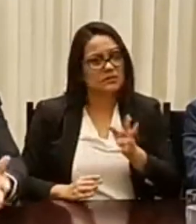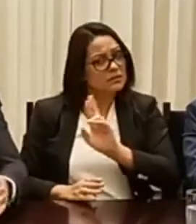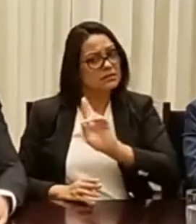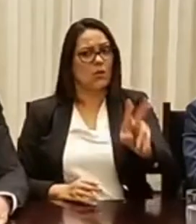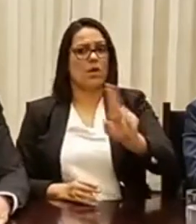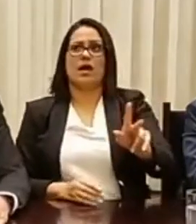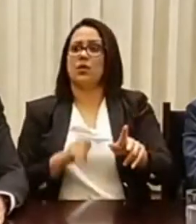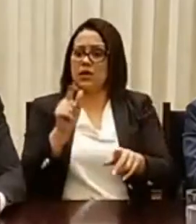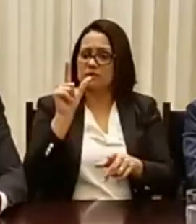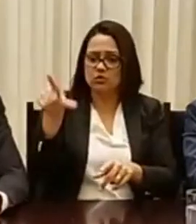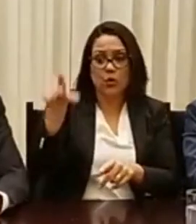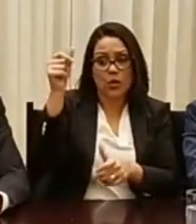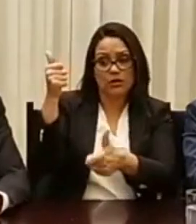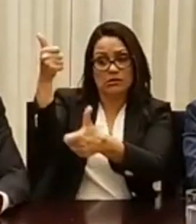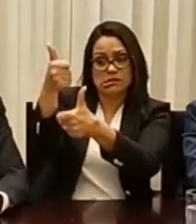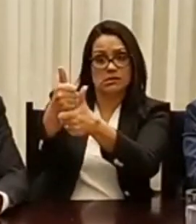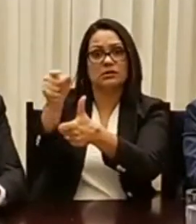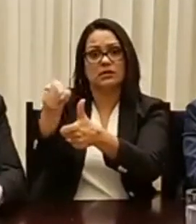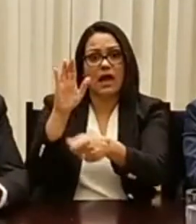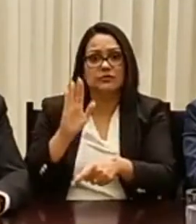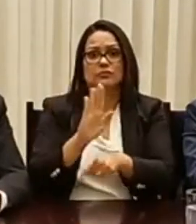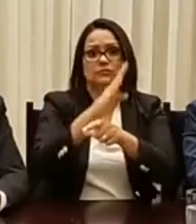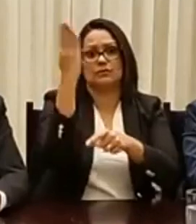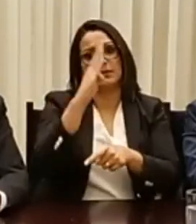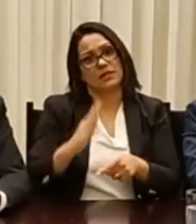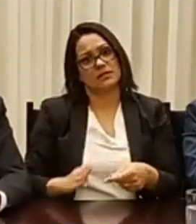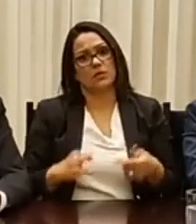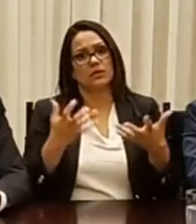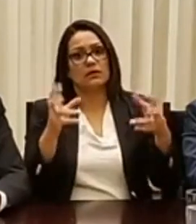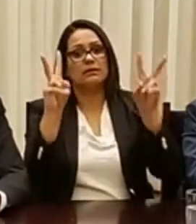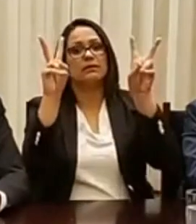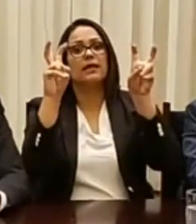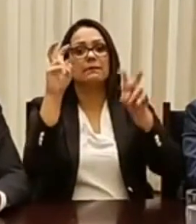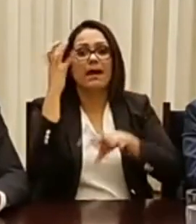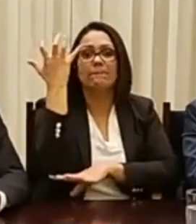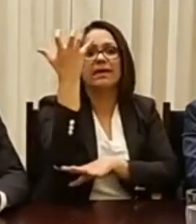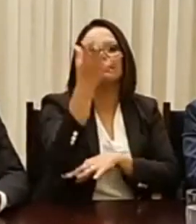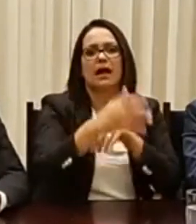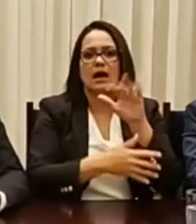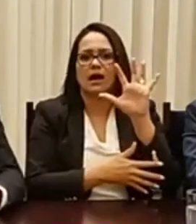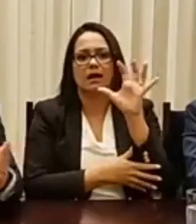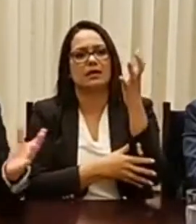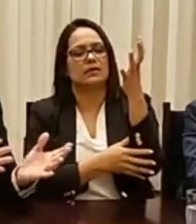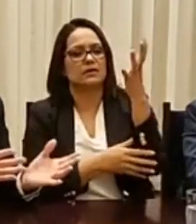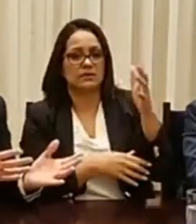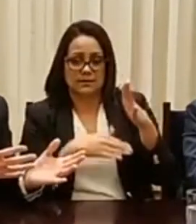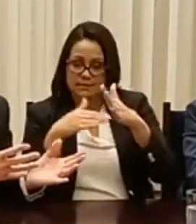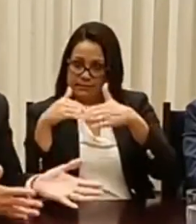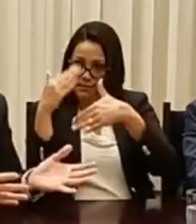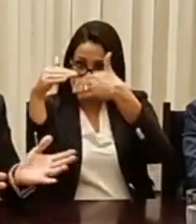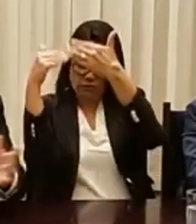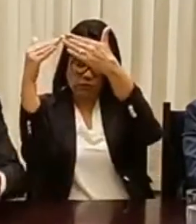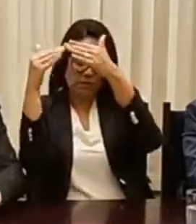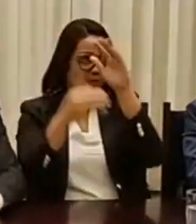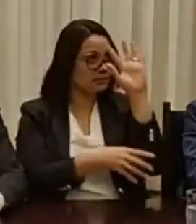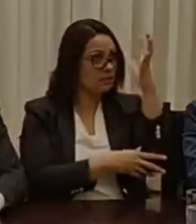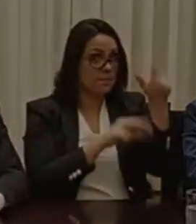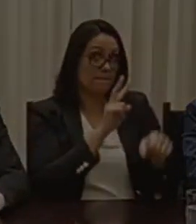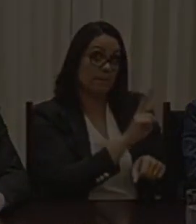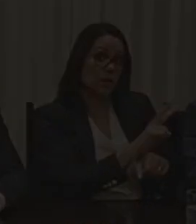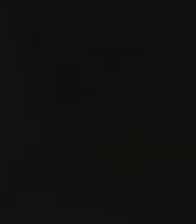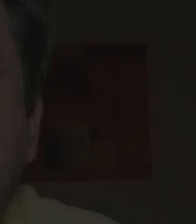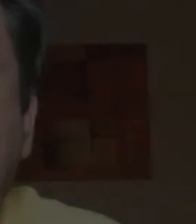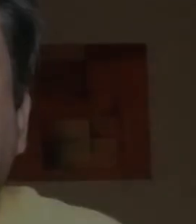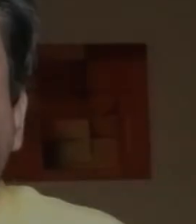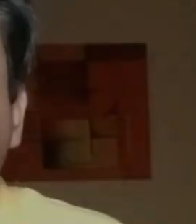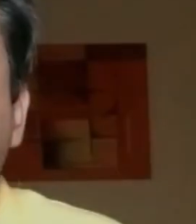ajude o Brasil. Quando fala em questão ambiental, que faça o casamento do desenvolvimento com a preservação do meio